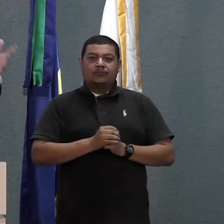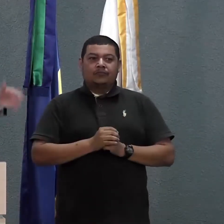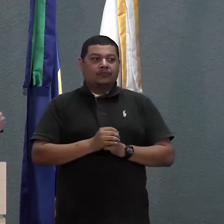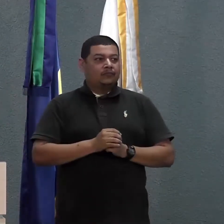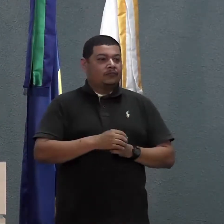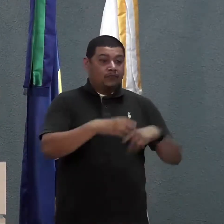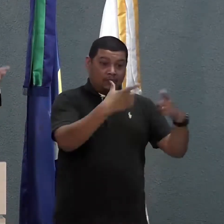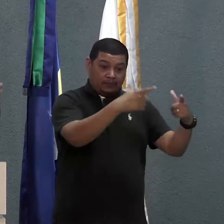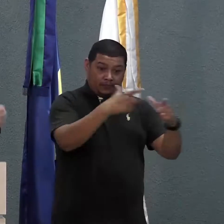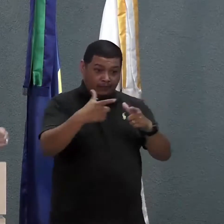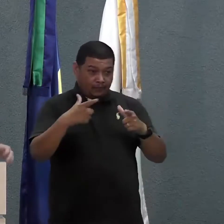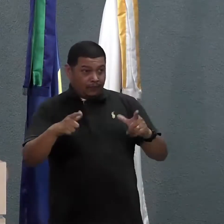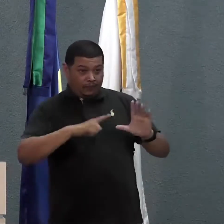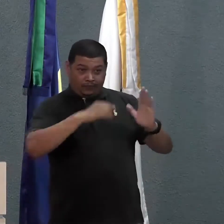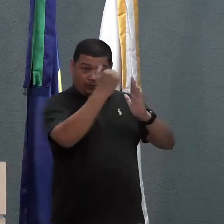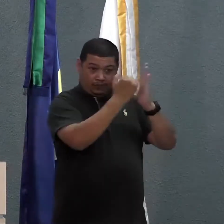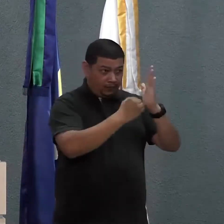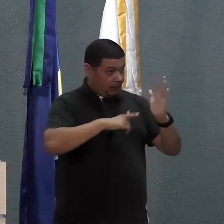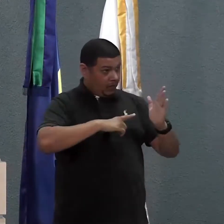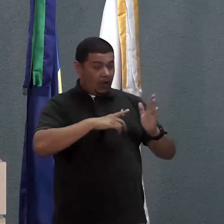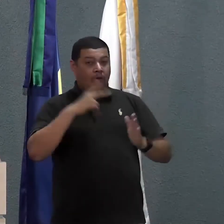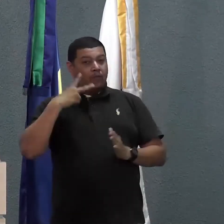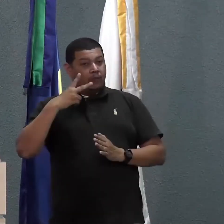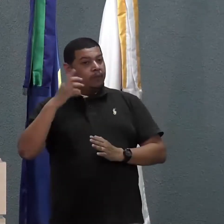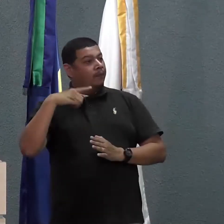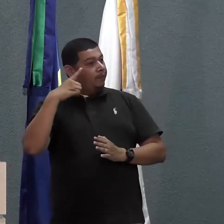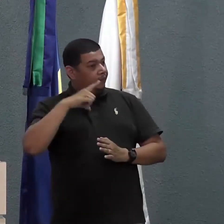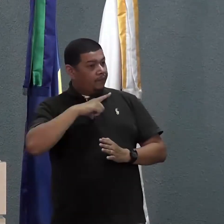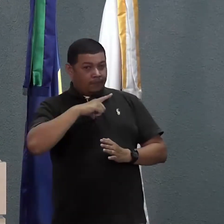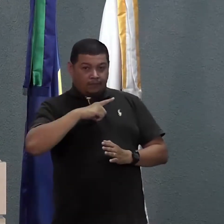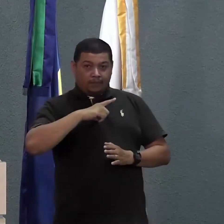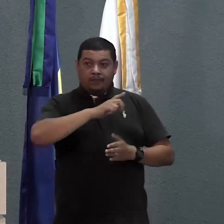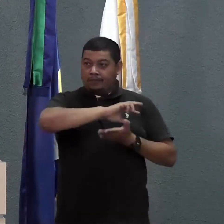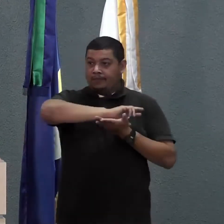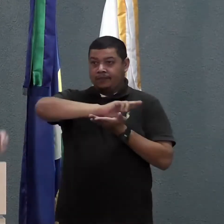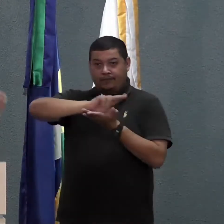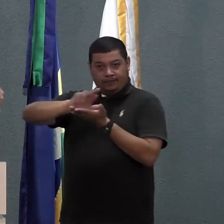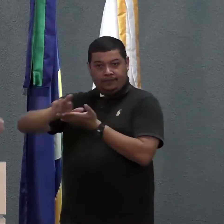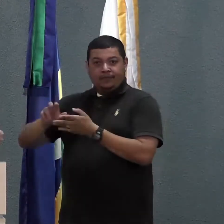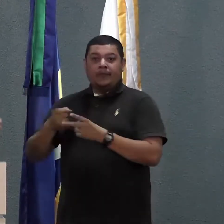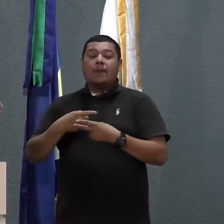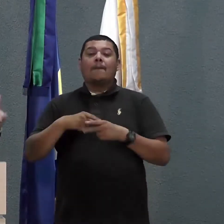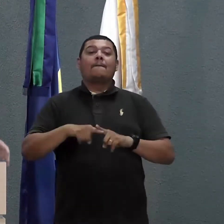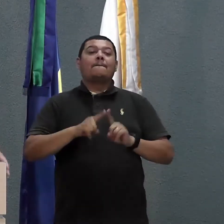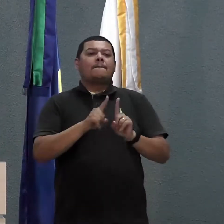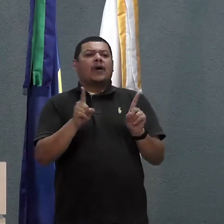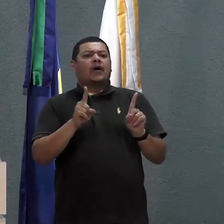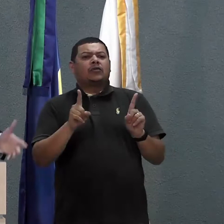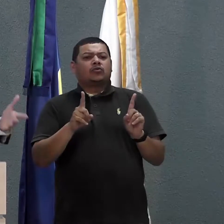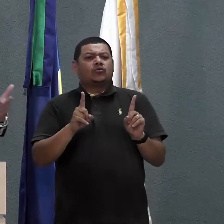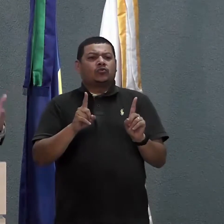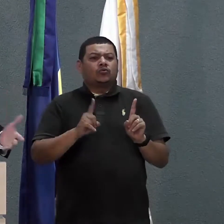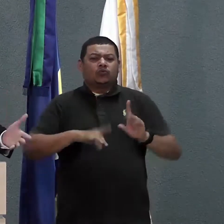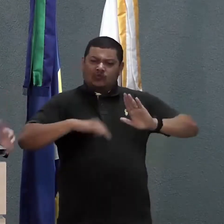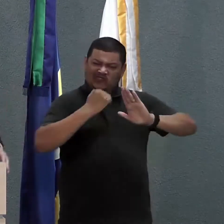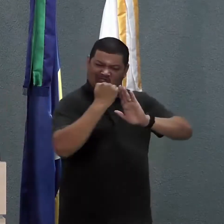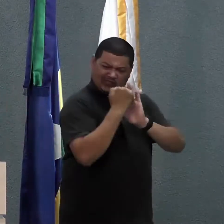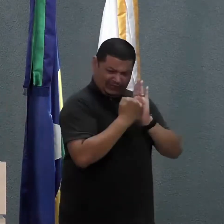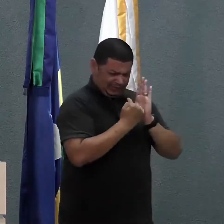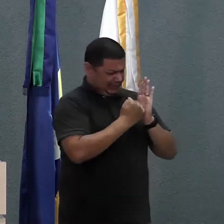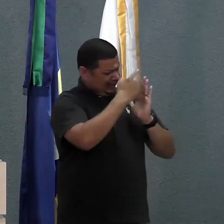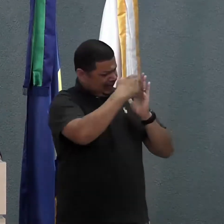cada área. Nós temos também um vereador advogado que tem auxiliado bastante, tenho certeza, mas os valores, os princípios que eu vejo aqui em